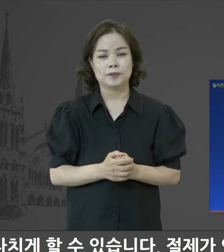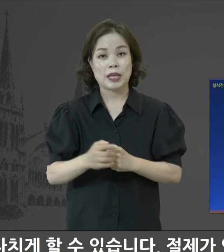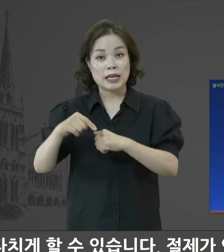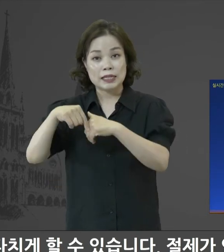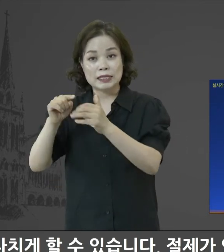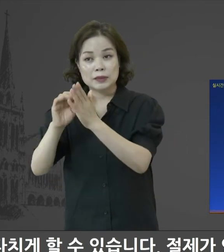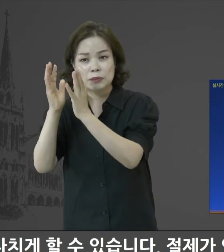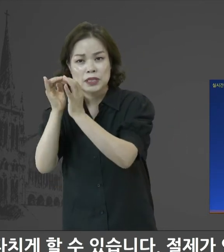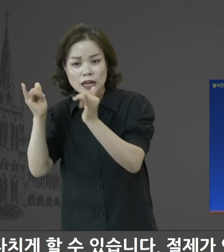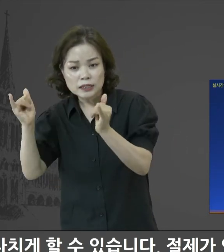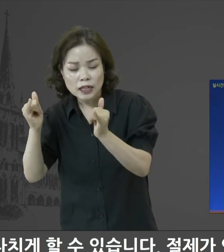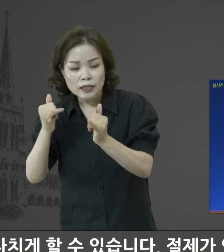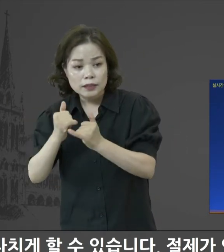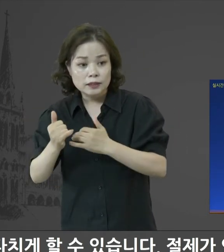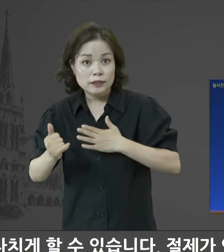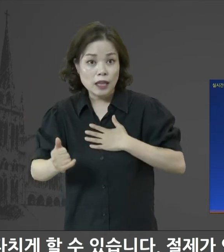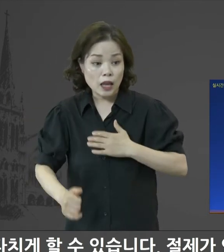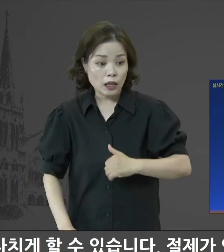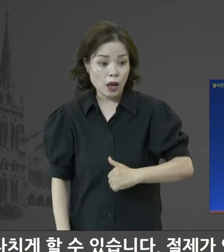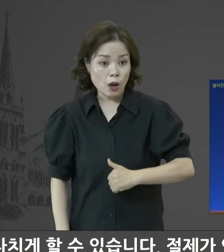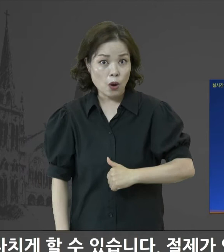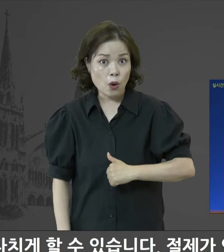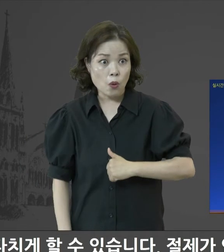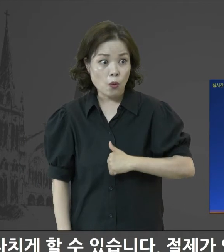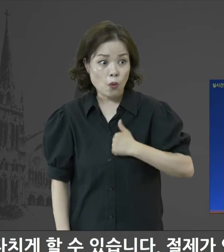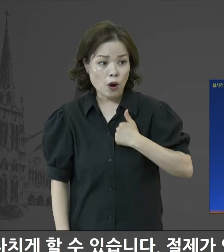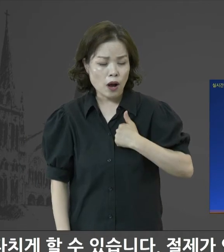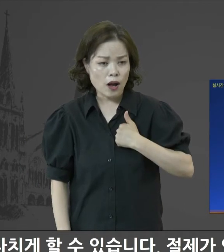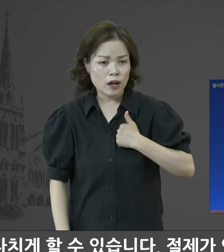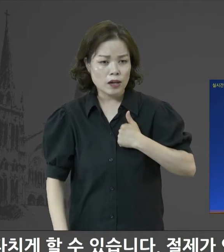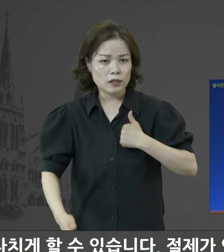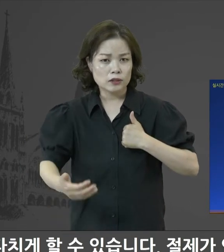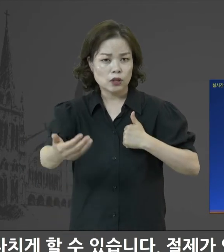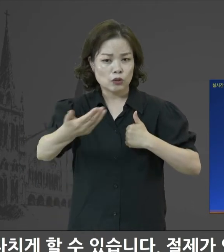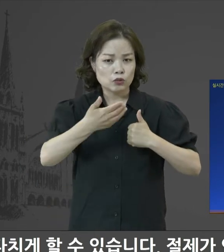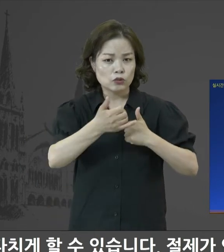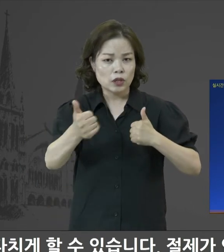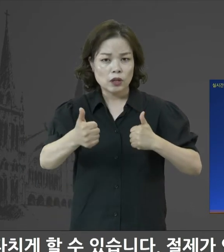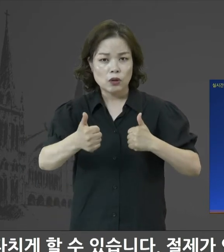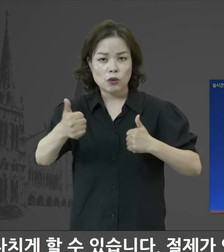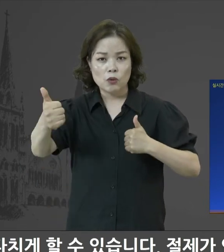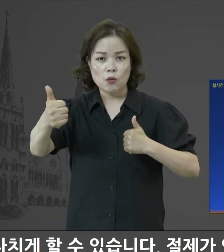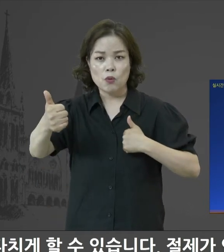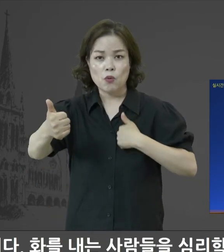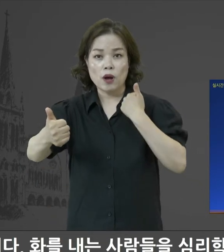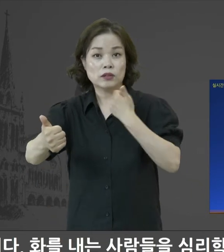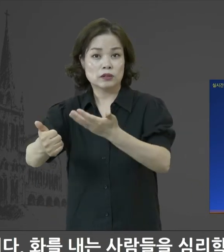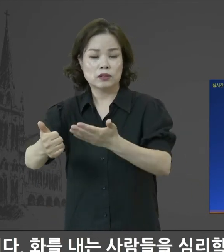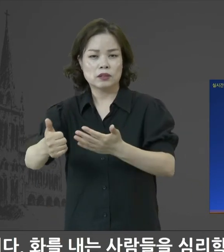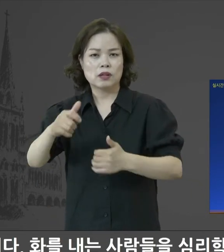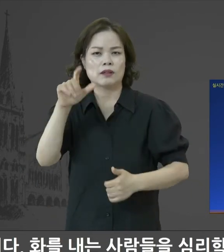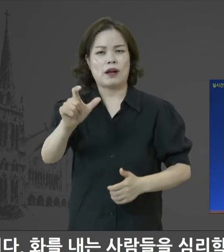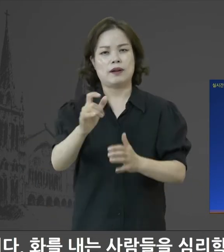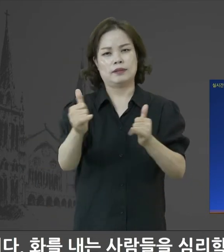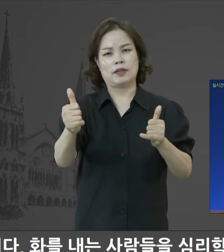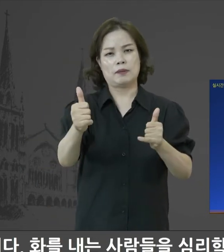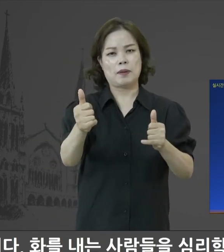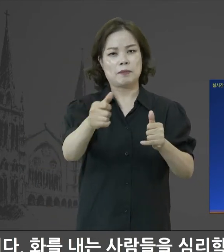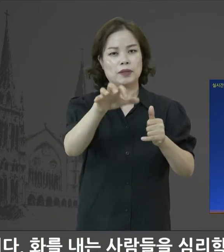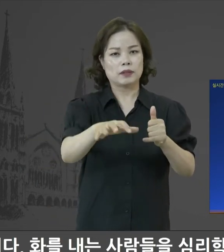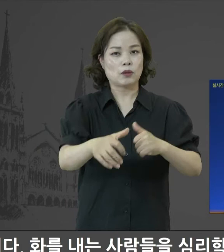내가 화를 나에게 준 사람을 향해서 화를 잘 안 낸다는 겁니다. 왜? 그 사람은 강한 사람이니까.